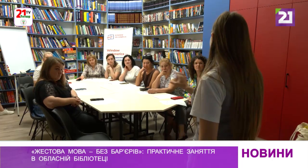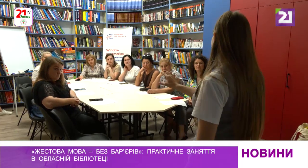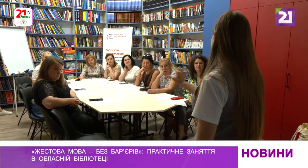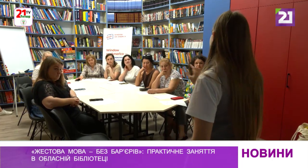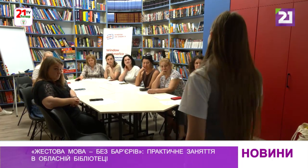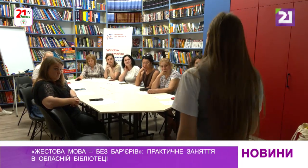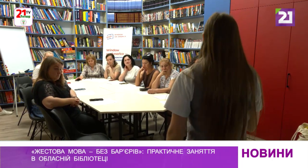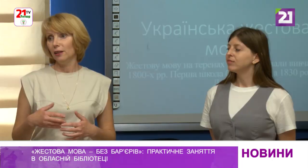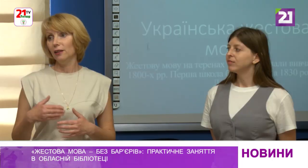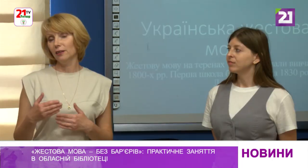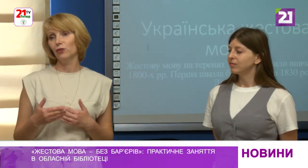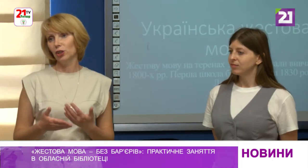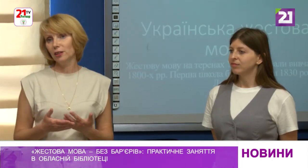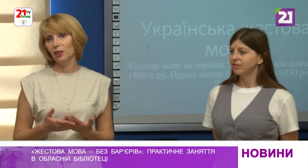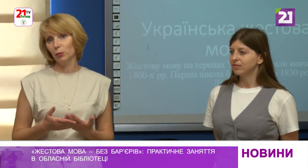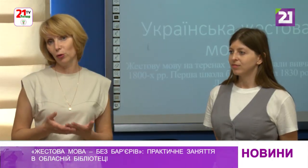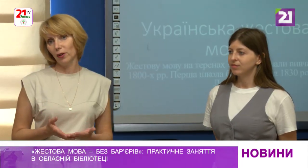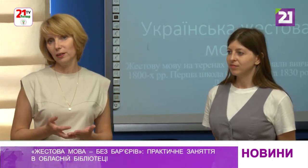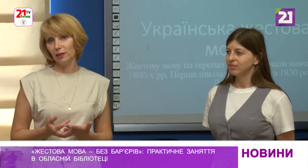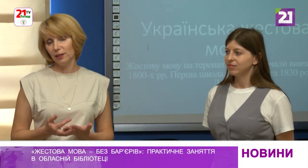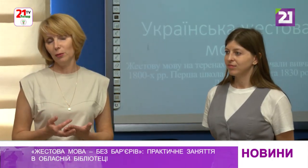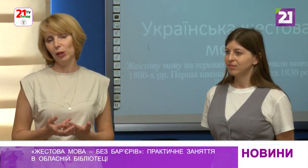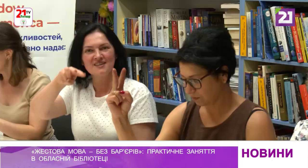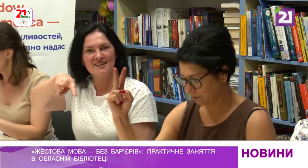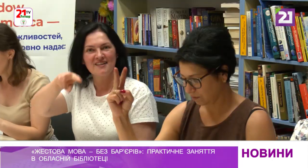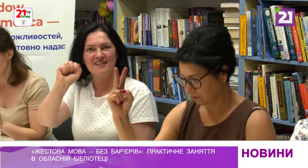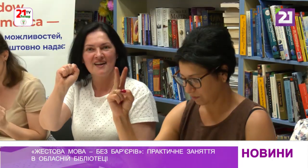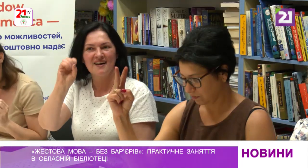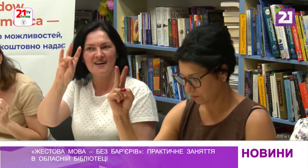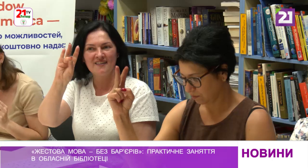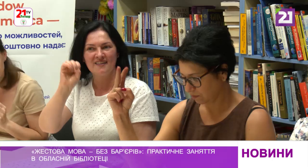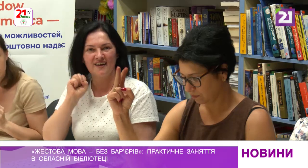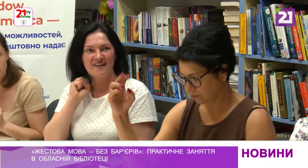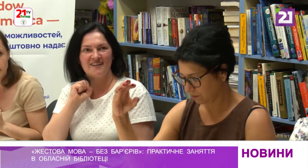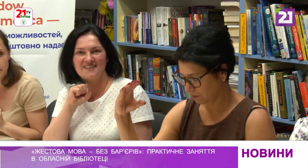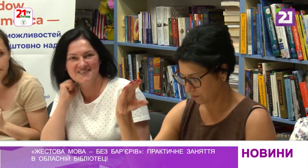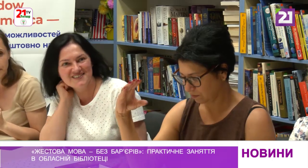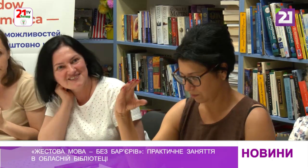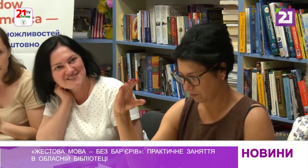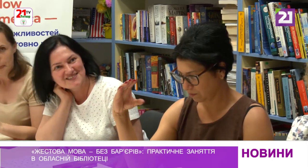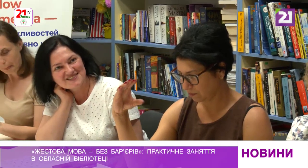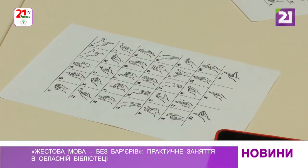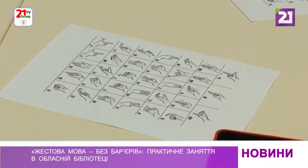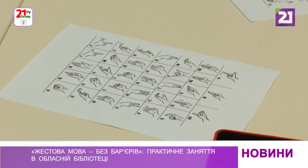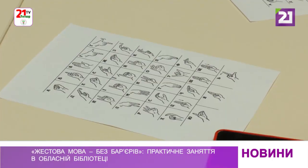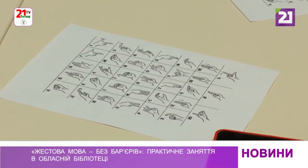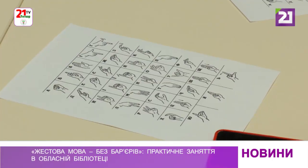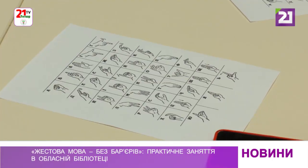ідеї – працівниця ресурсного центру «Вікно в Америку» Вікторія Замула. Зовсім нещодавно прочитала невеличке